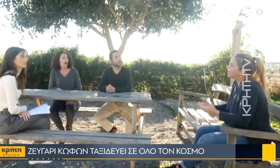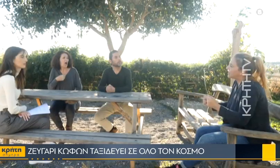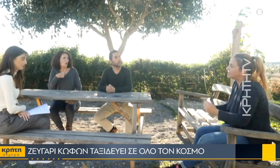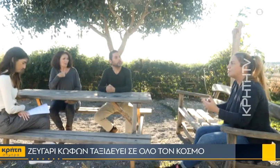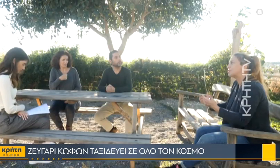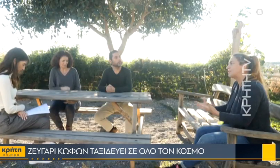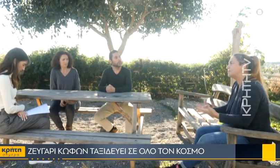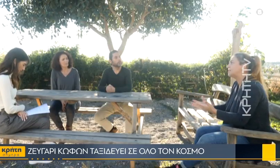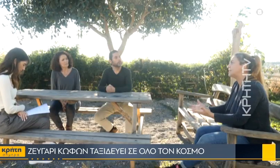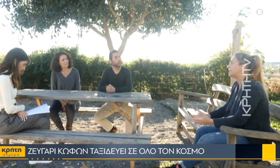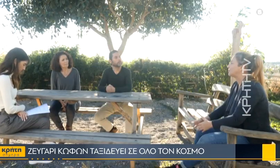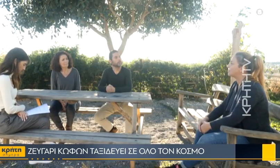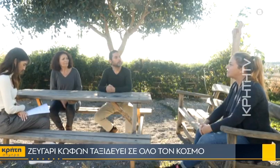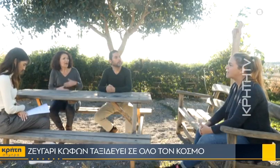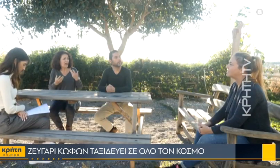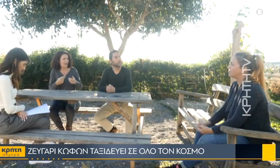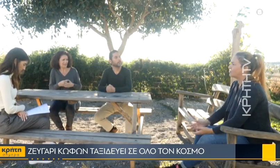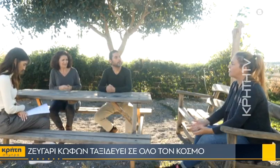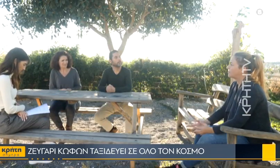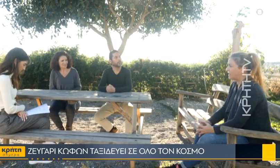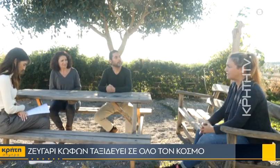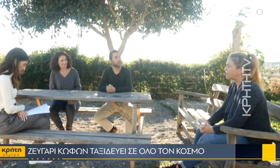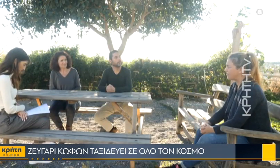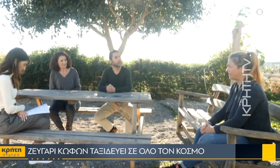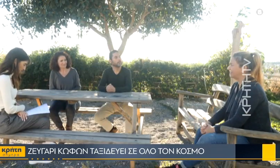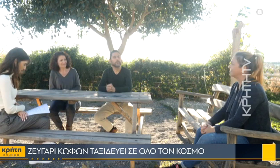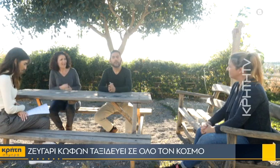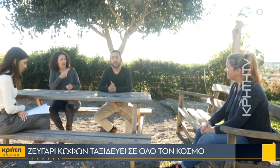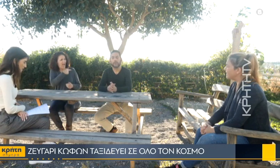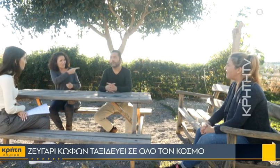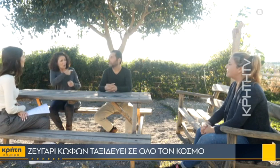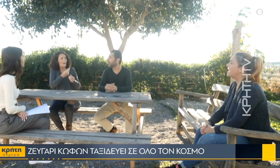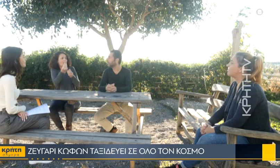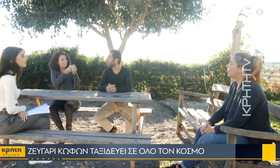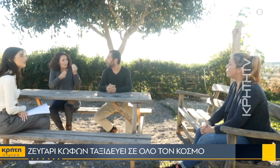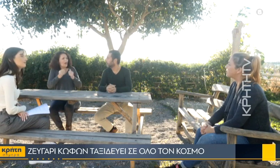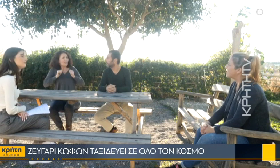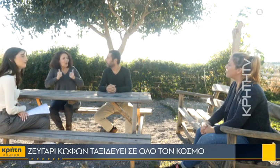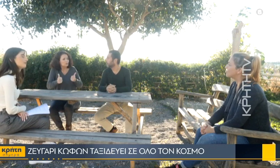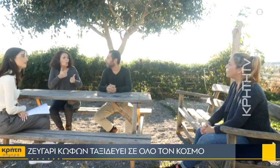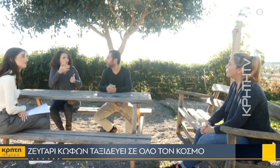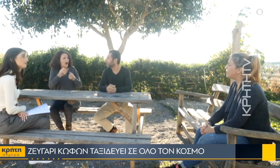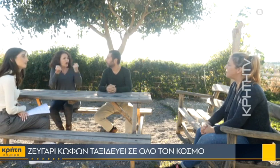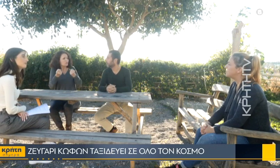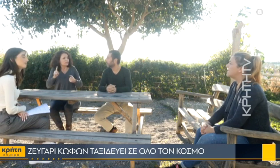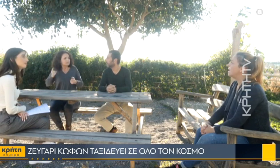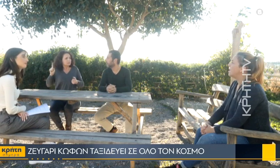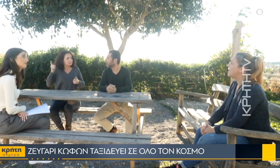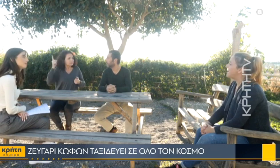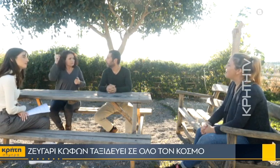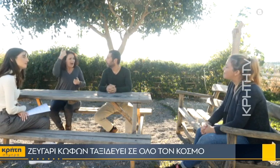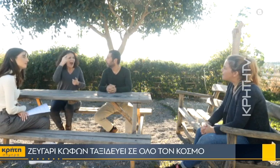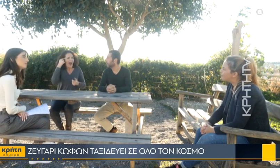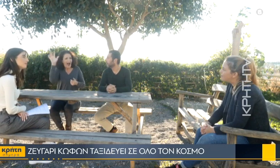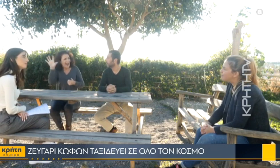συμβούλευα είναι να κάτσει να το σκεφτεί με την ησυχία του και ότι δεν είναι κάτι για το οποίο πρέπει κανείς να φοβάται. Και οι δυο μας, και εγώ και ο Ευθύμης,